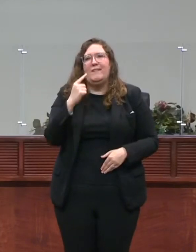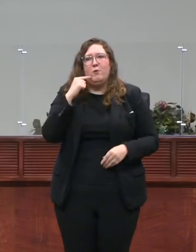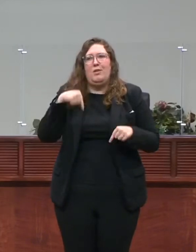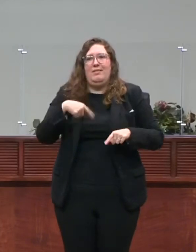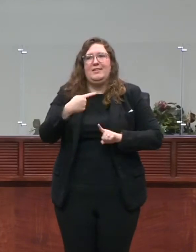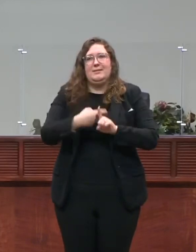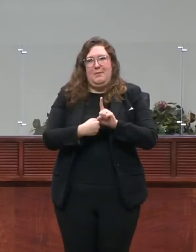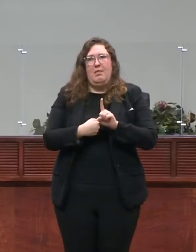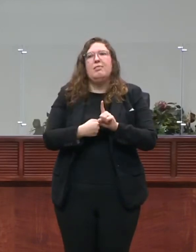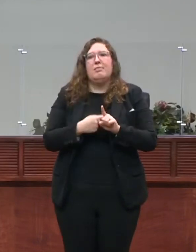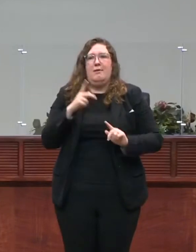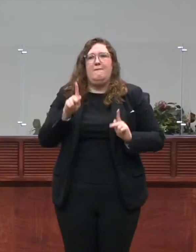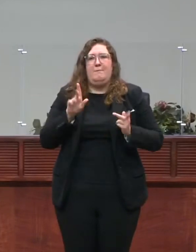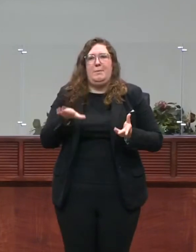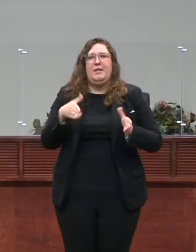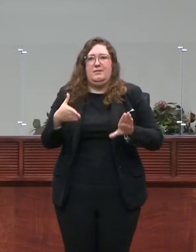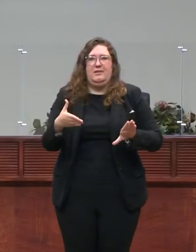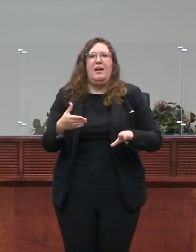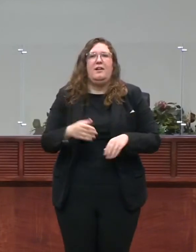125.